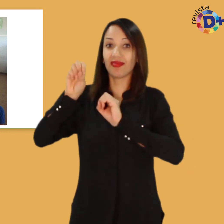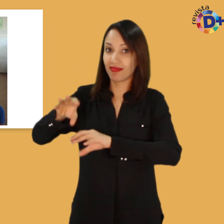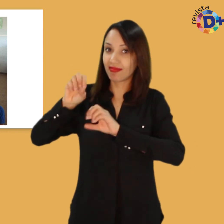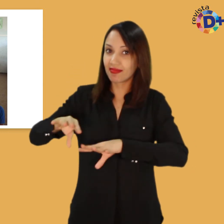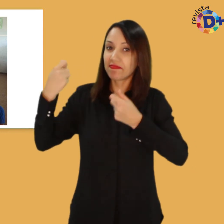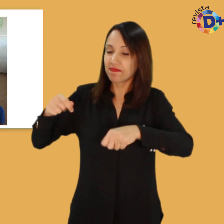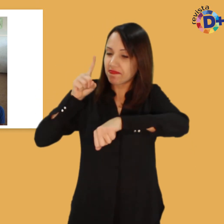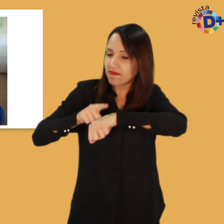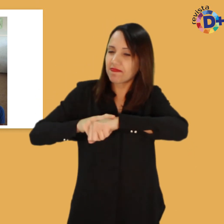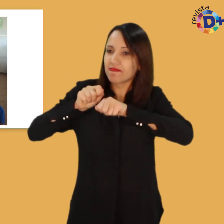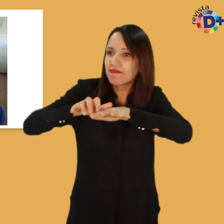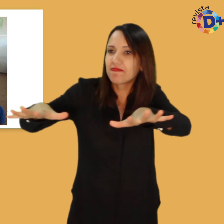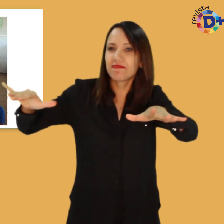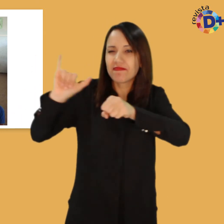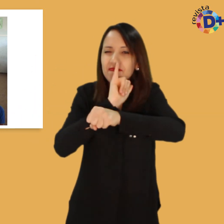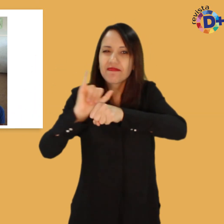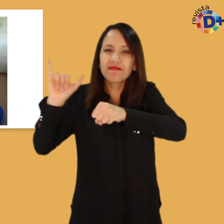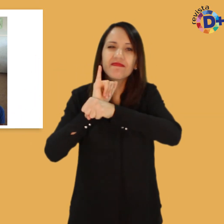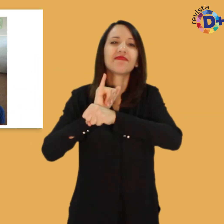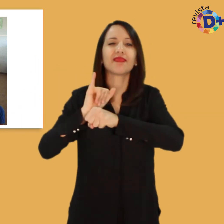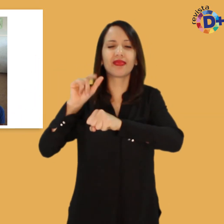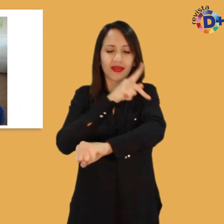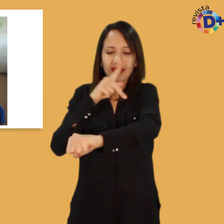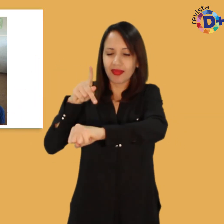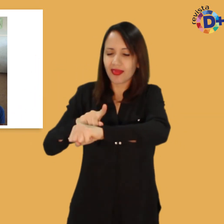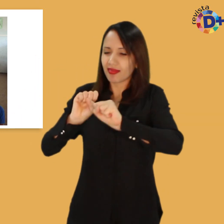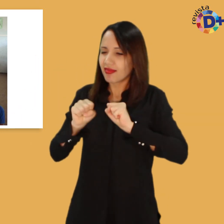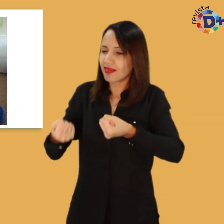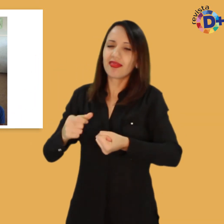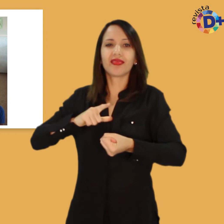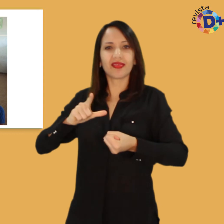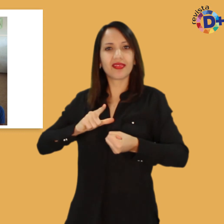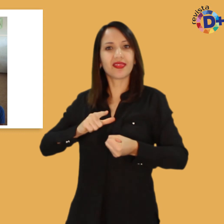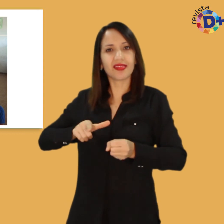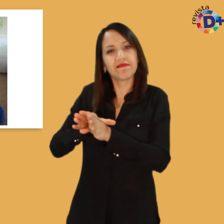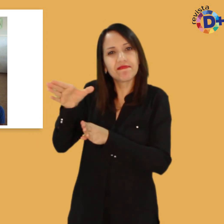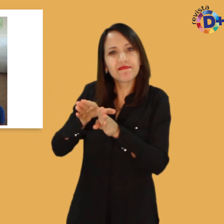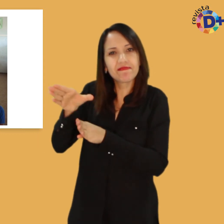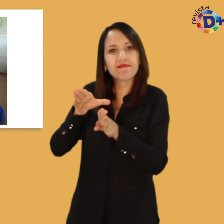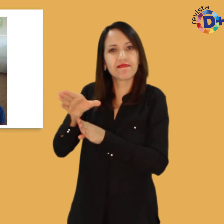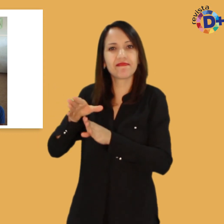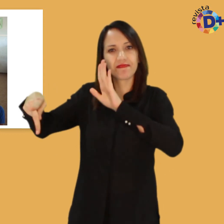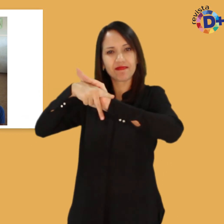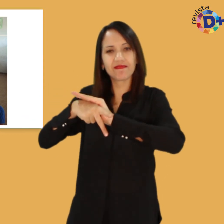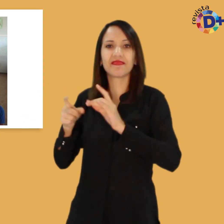na medida em que as estratégias pedagógicas se firmam sob a tutela das orientações da medicina. E